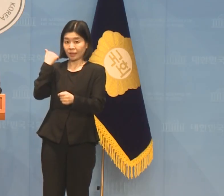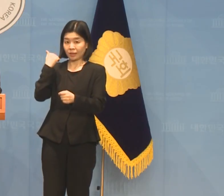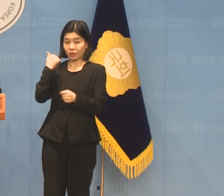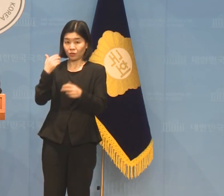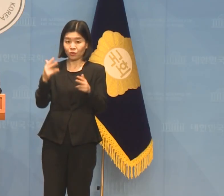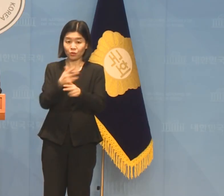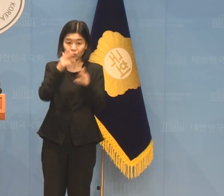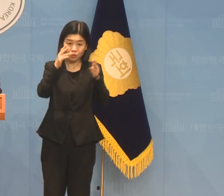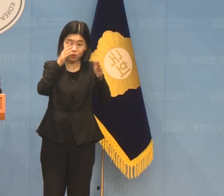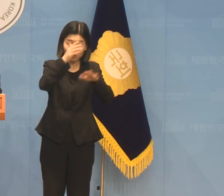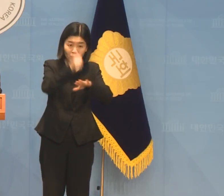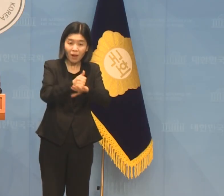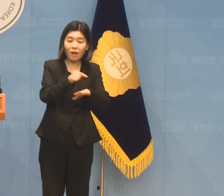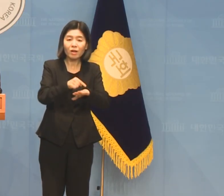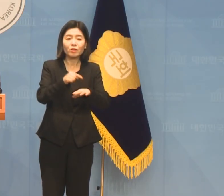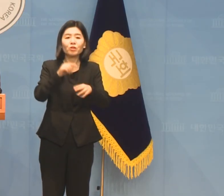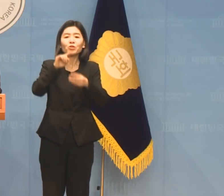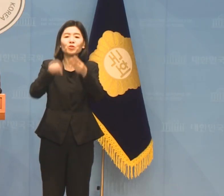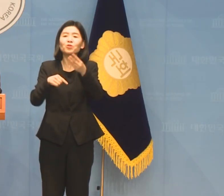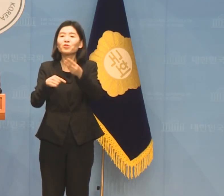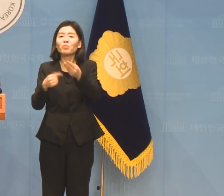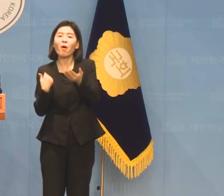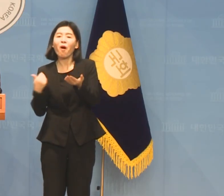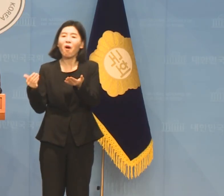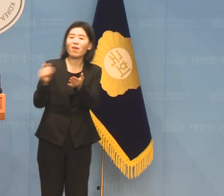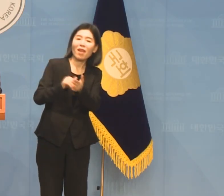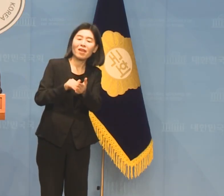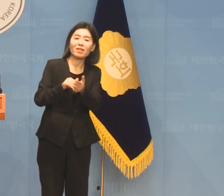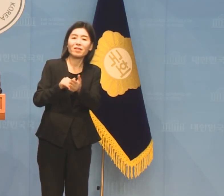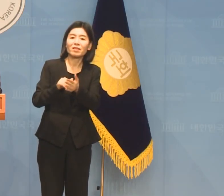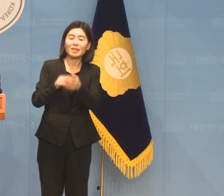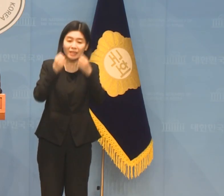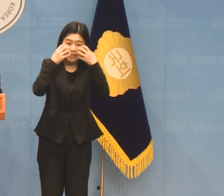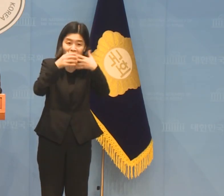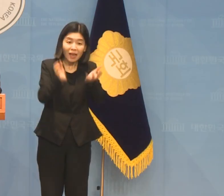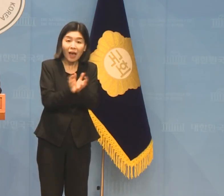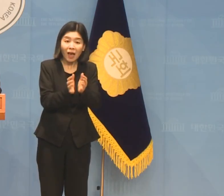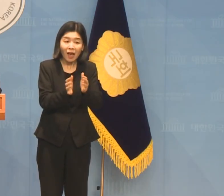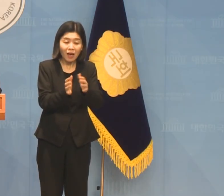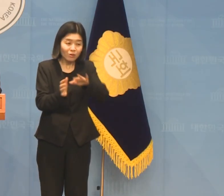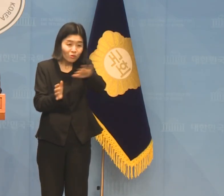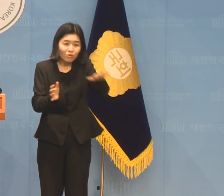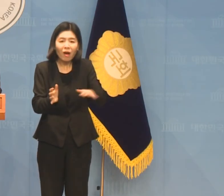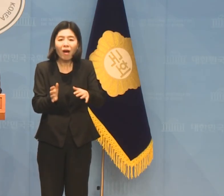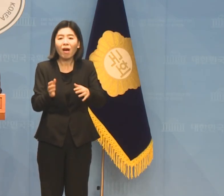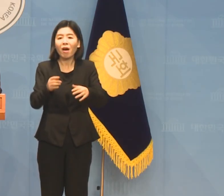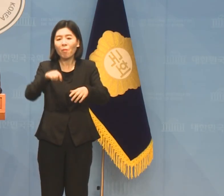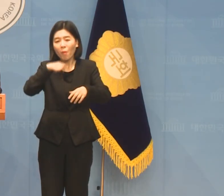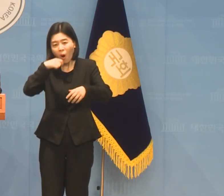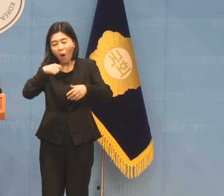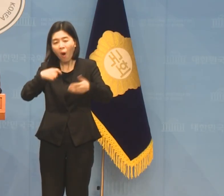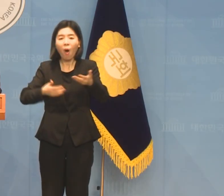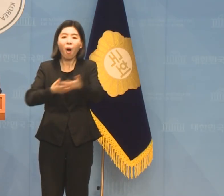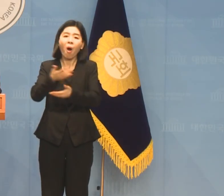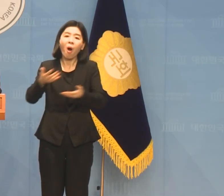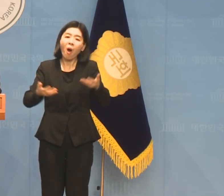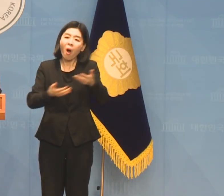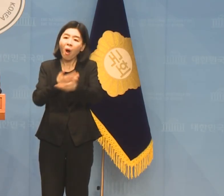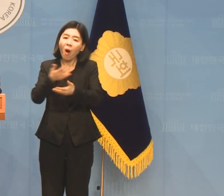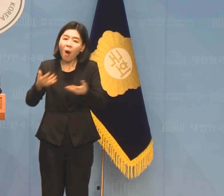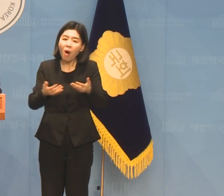신당 주축들과 만찬을 가졌습니다. 우려했던 대로 관저 정치에 이은 사저